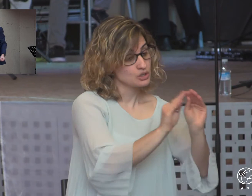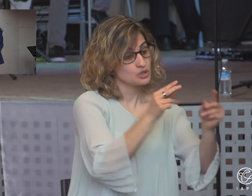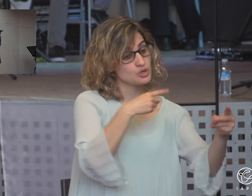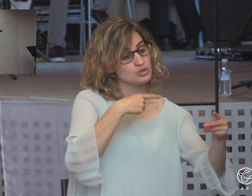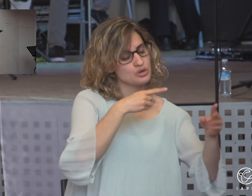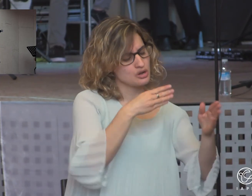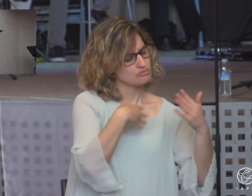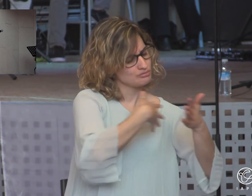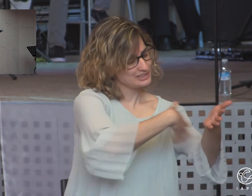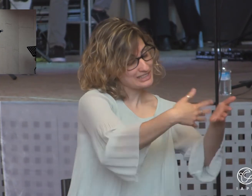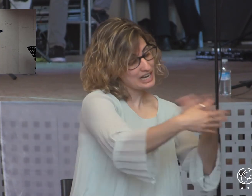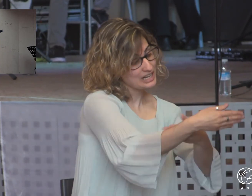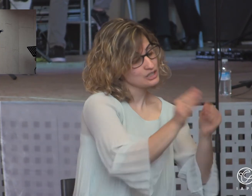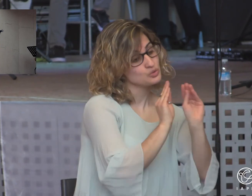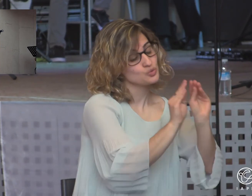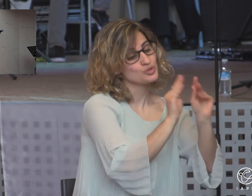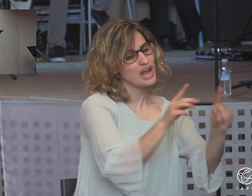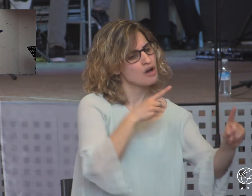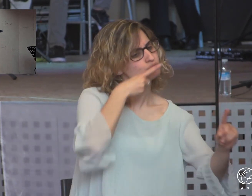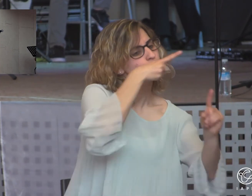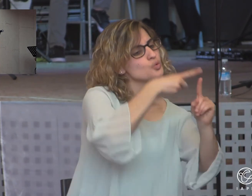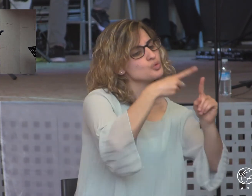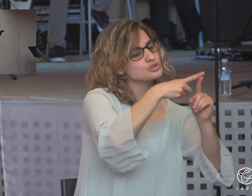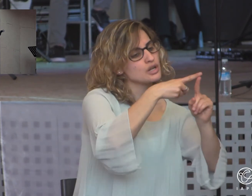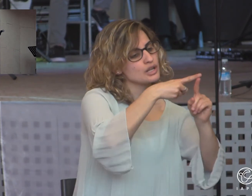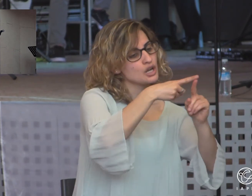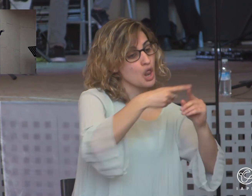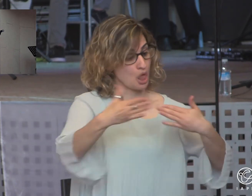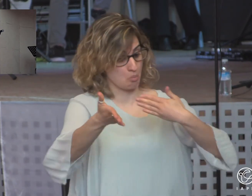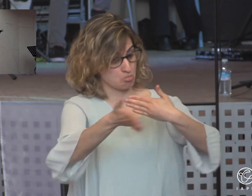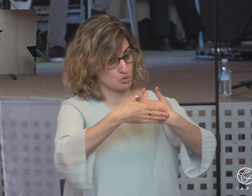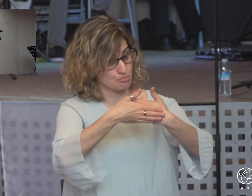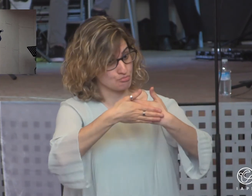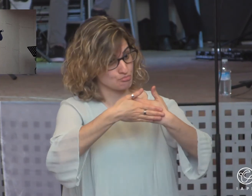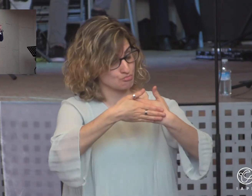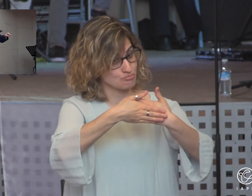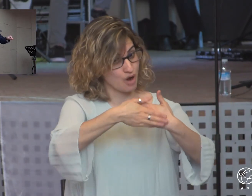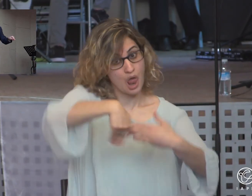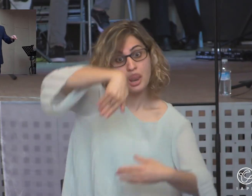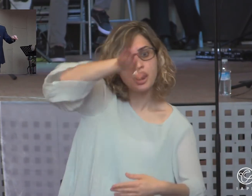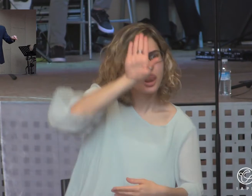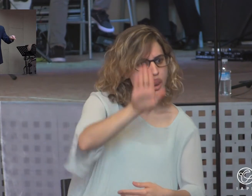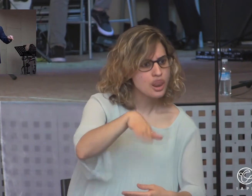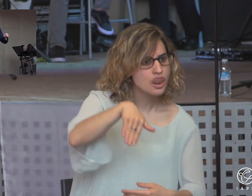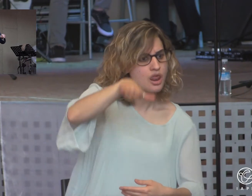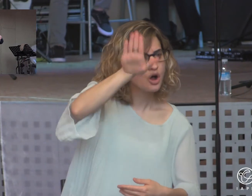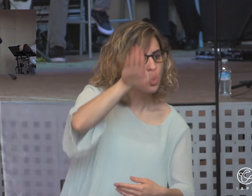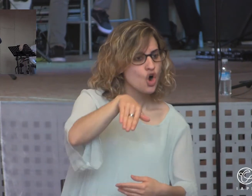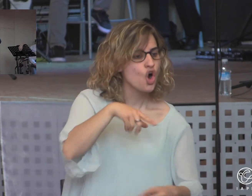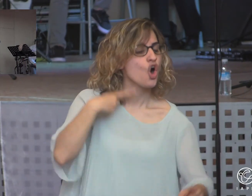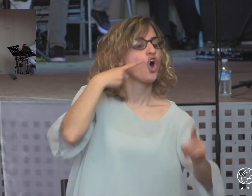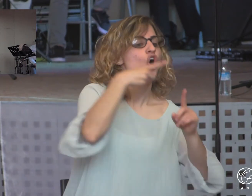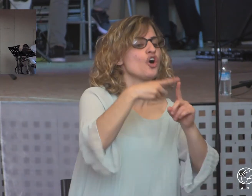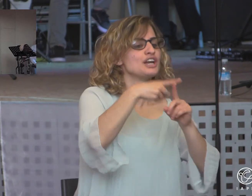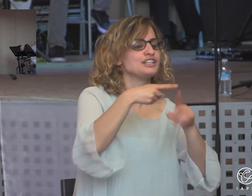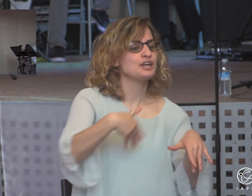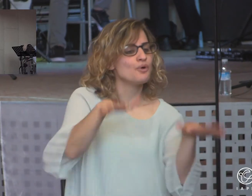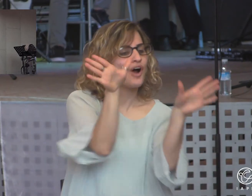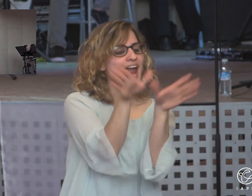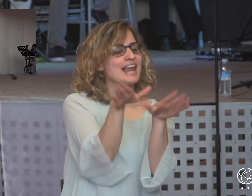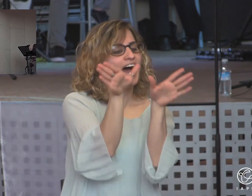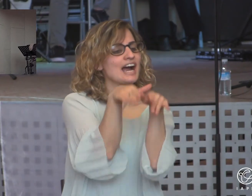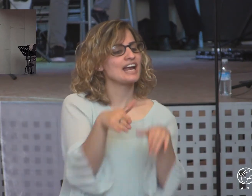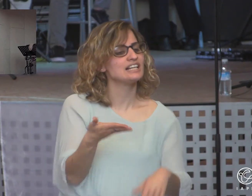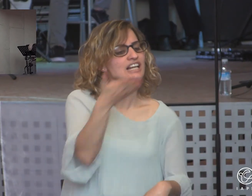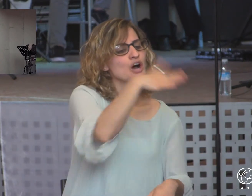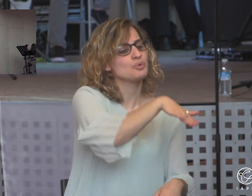ángel exterminador no pasara dentro en la casa. Ese cordero degollado fue